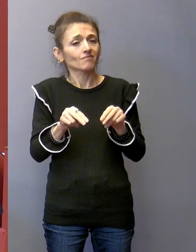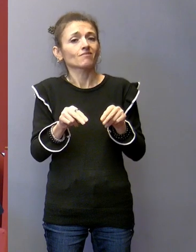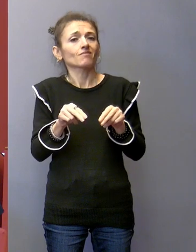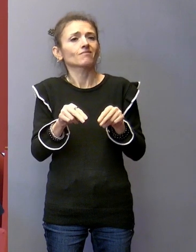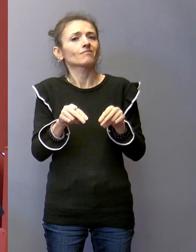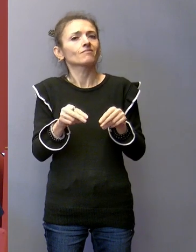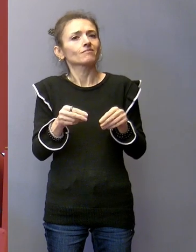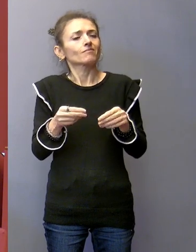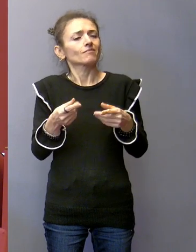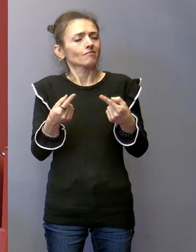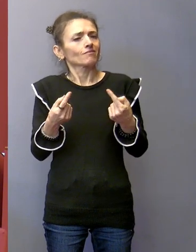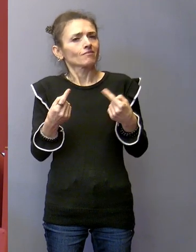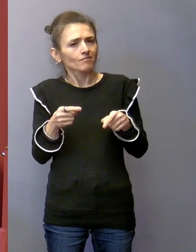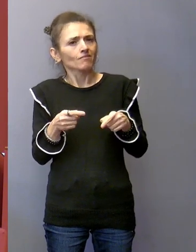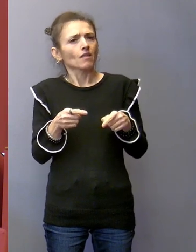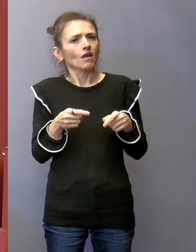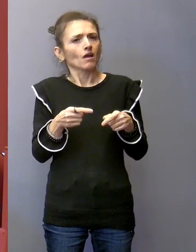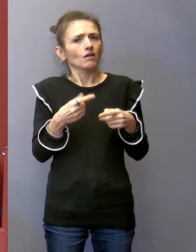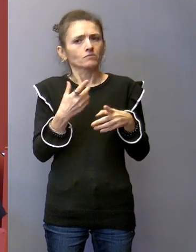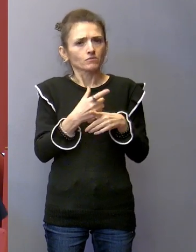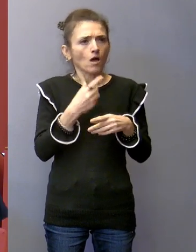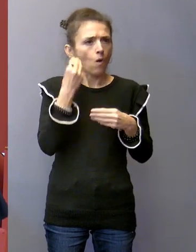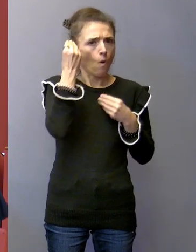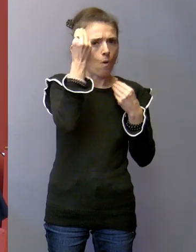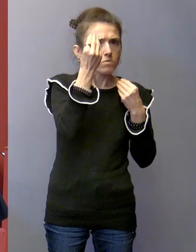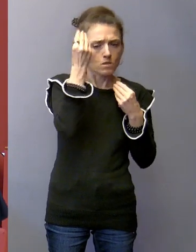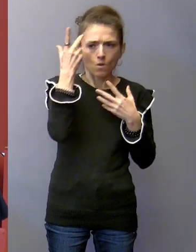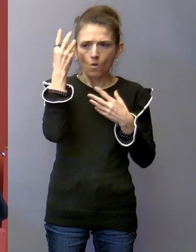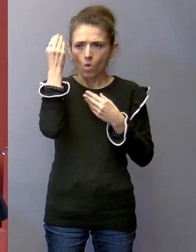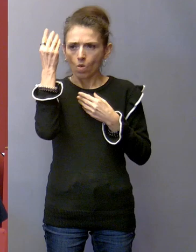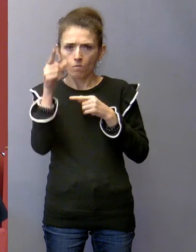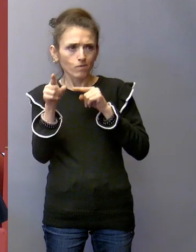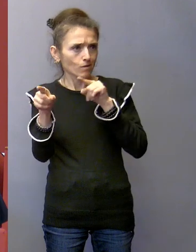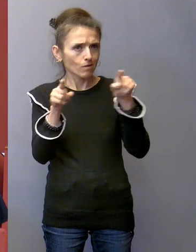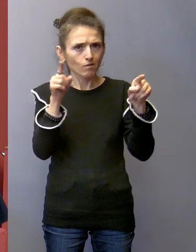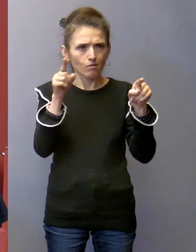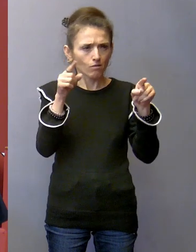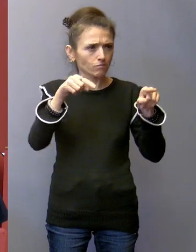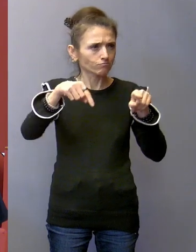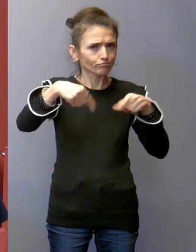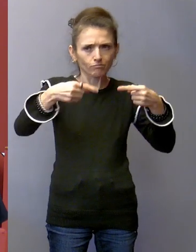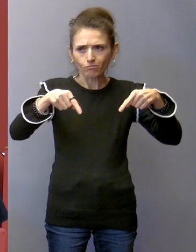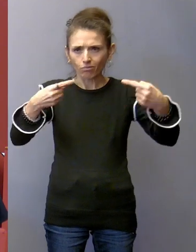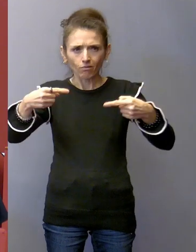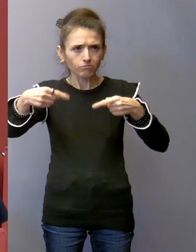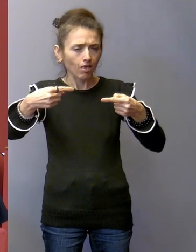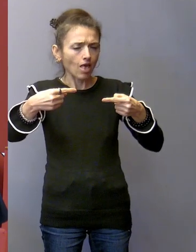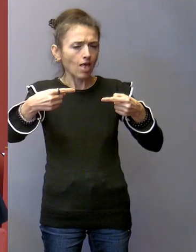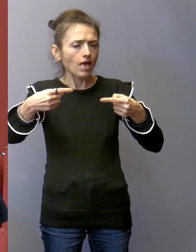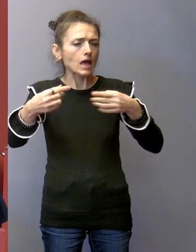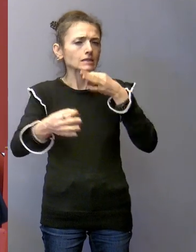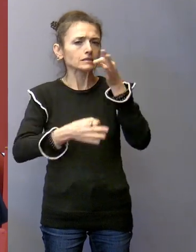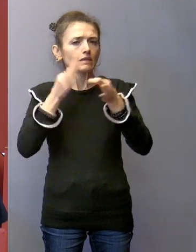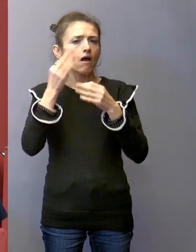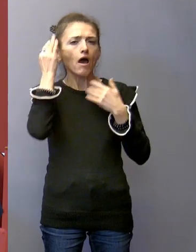determinazioni così Evidentemente contrapposte vuol dire che non si è pensa non si è riflesso riflettuto abbastanza E poi anche